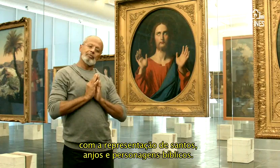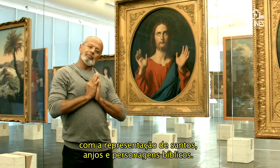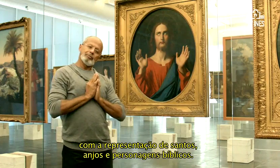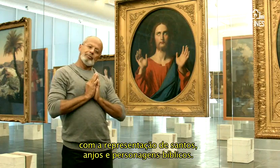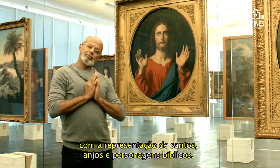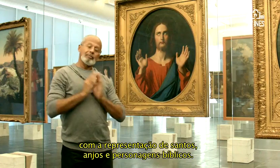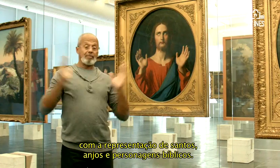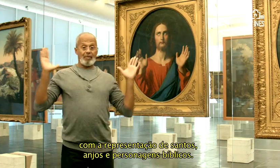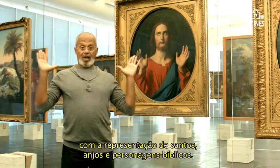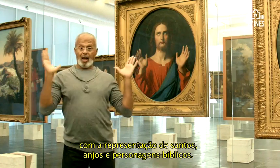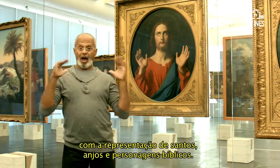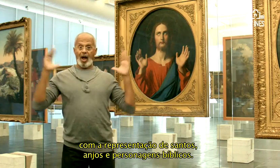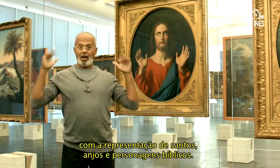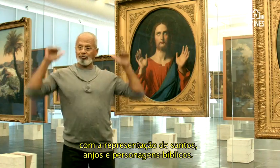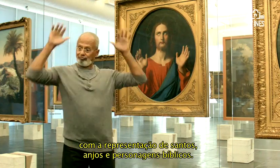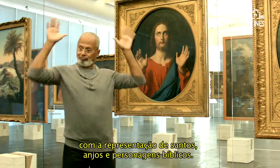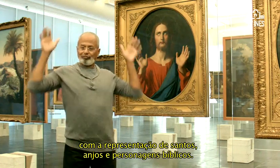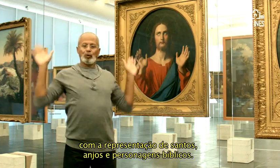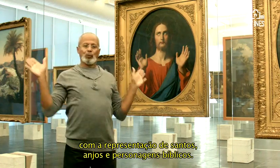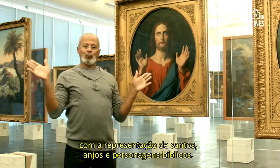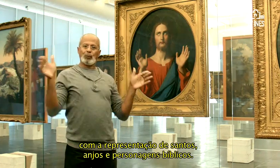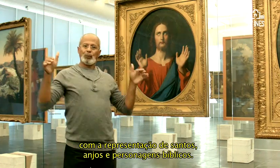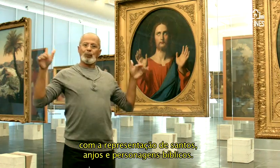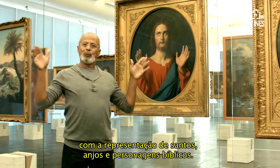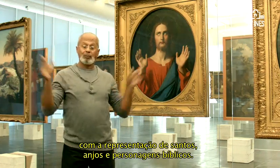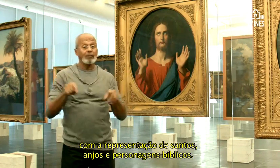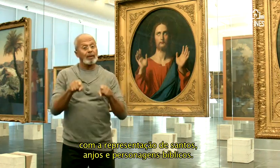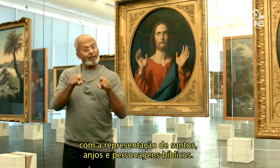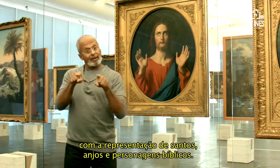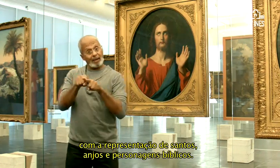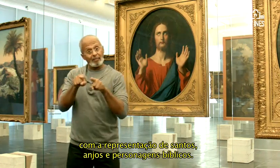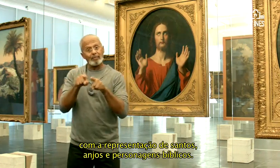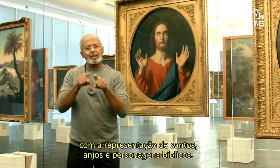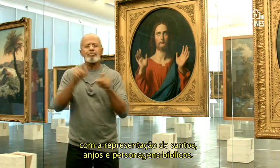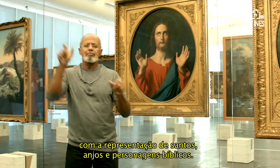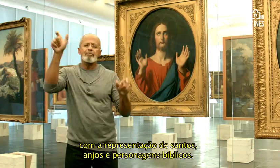com a representação de santos, anjos e personagens bíblicos.